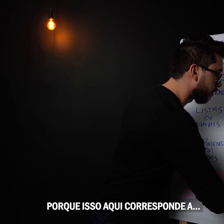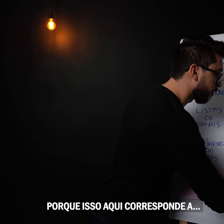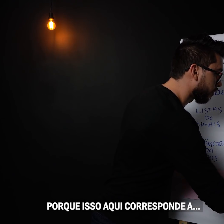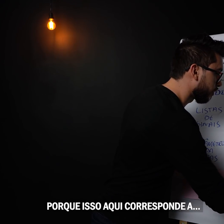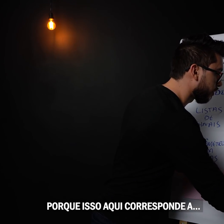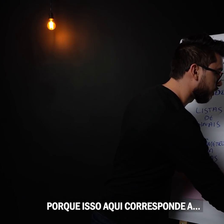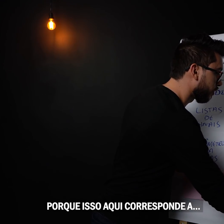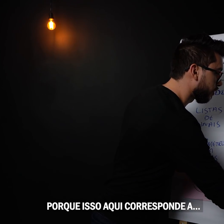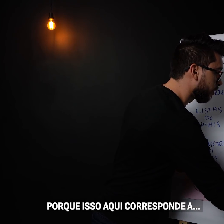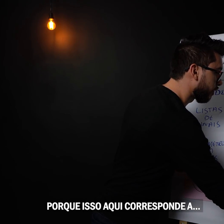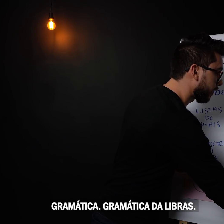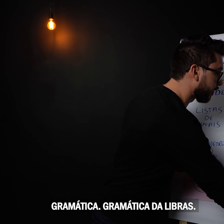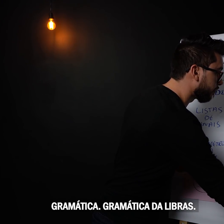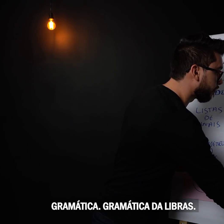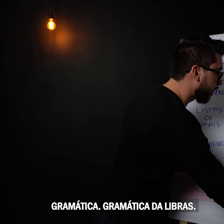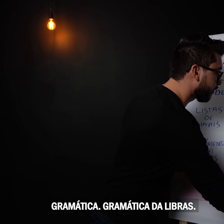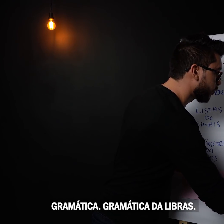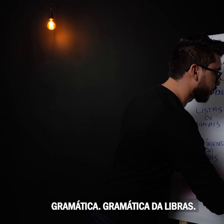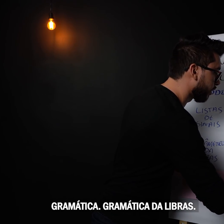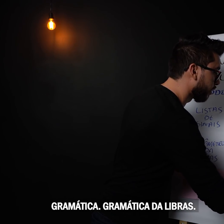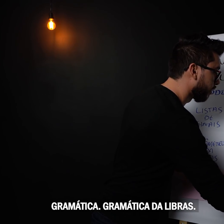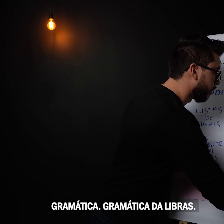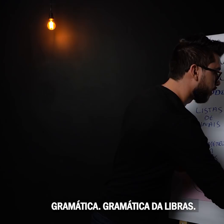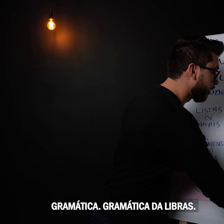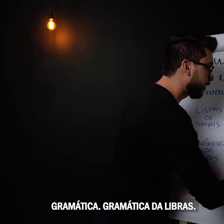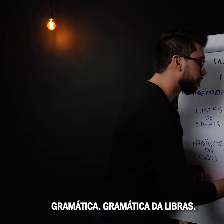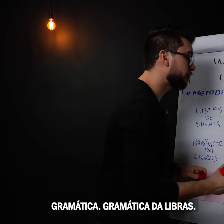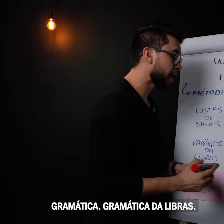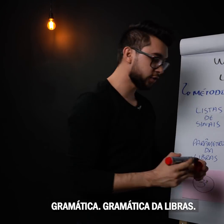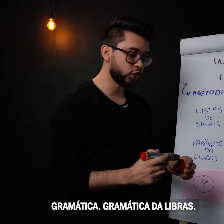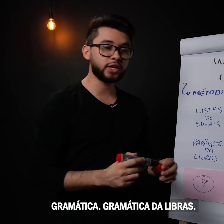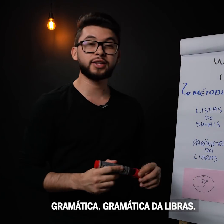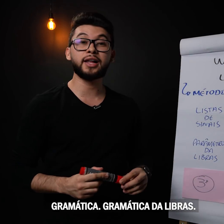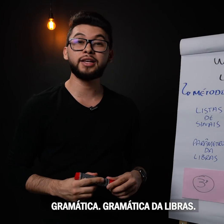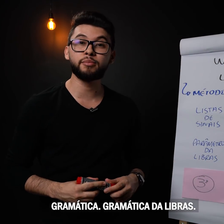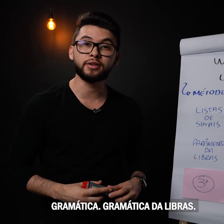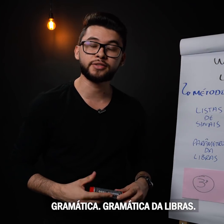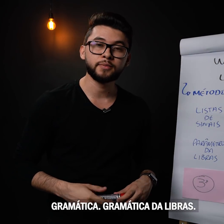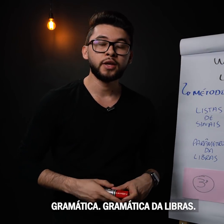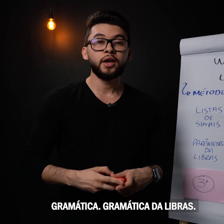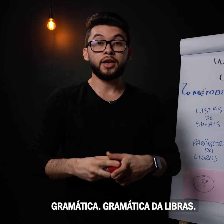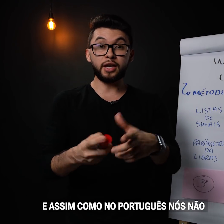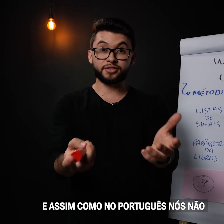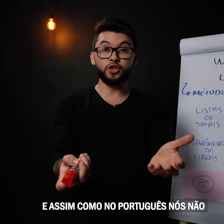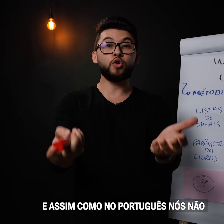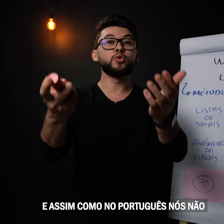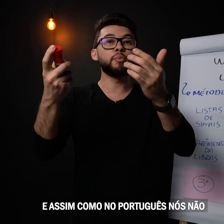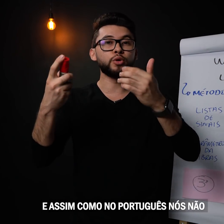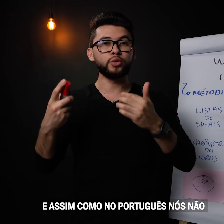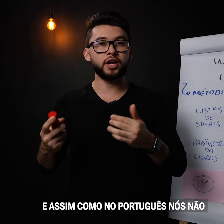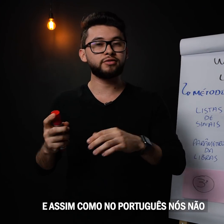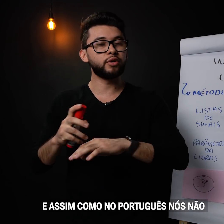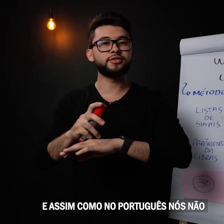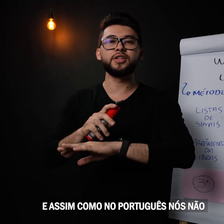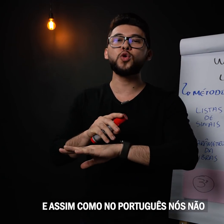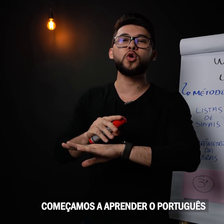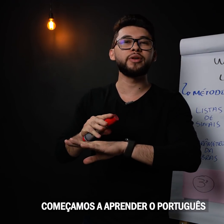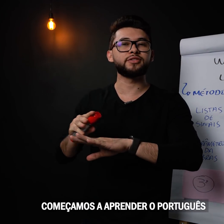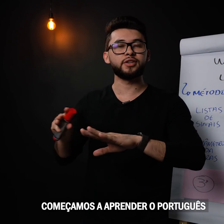gramática da Libras. E assim como no português, nós não